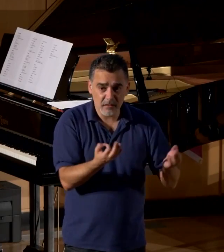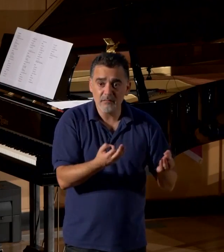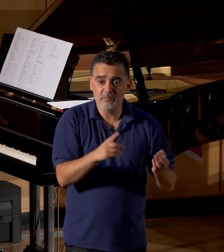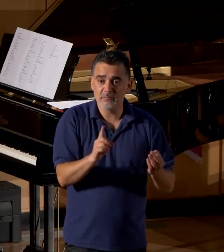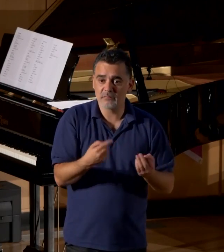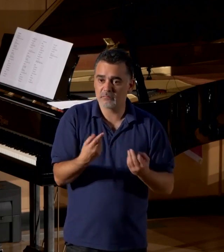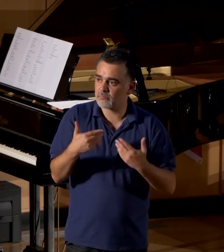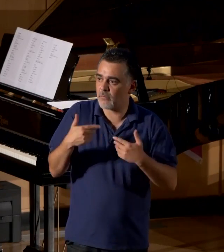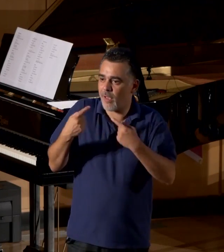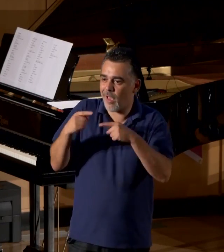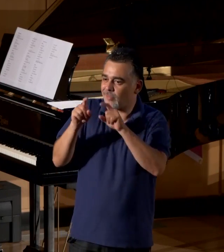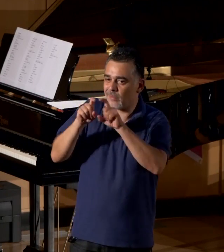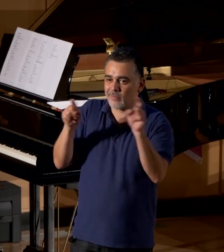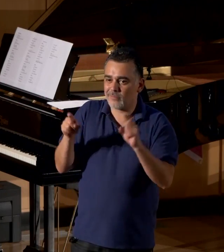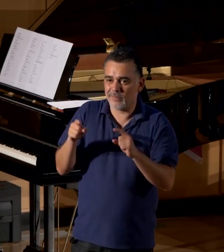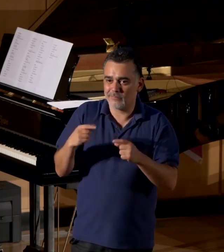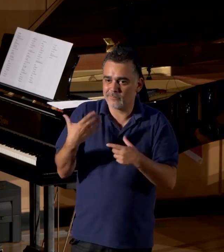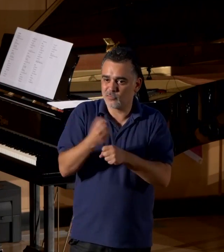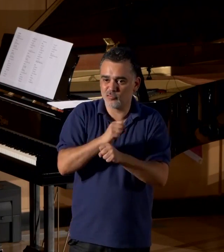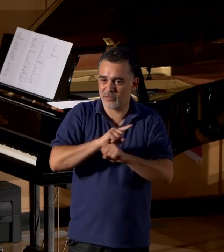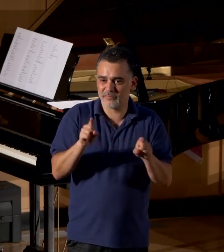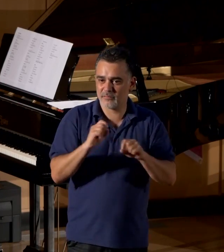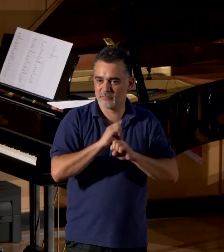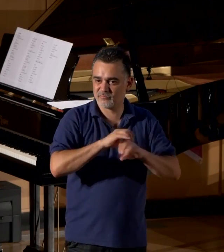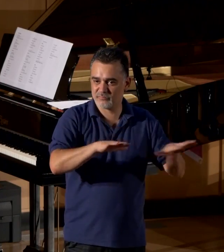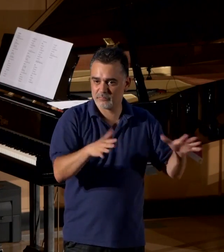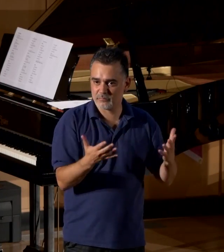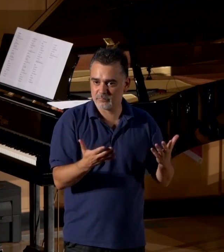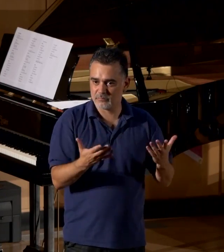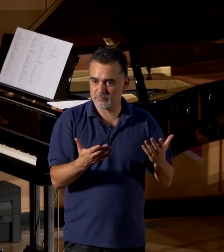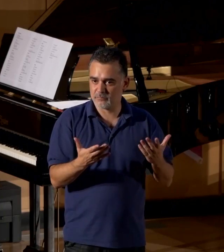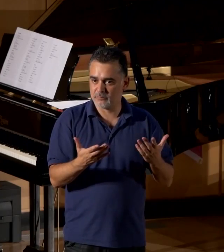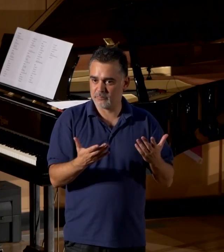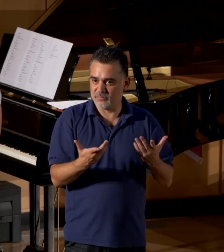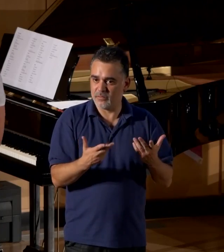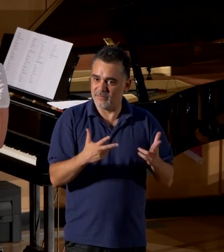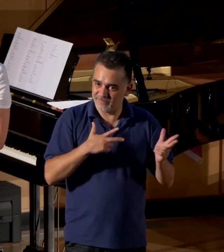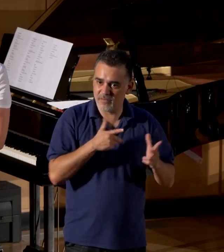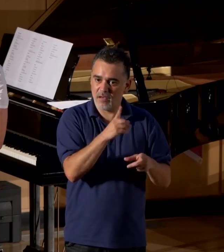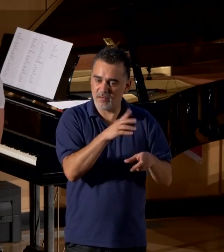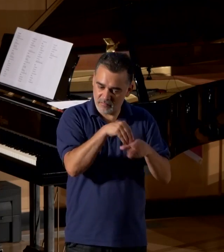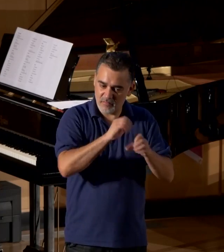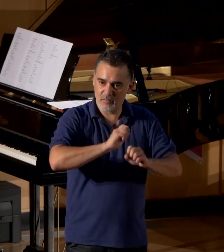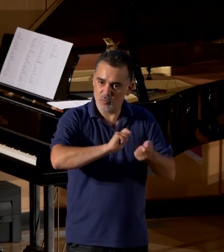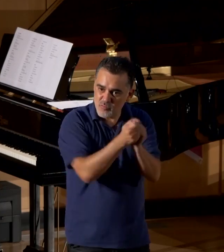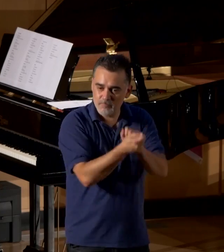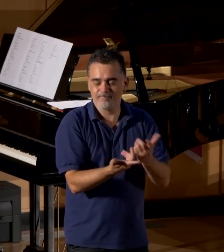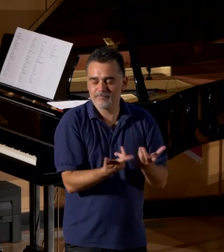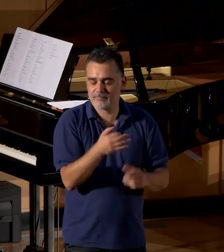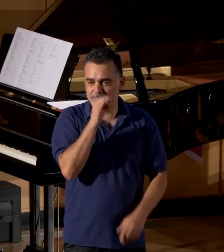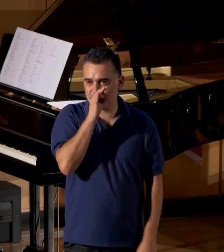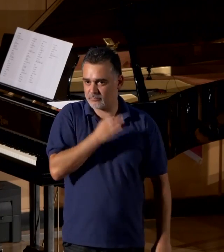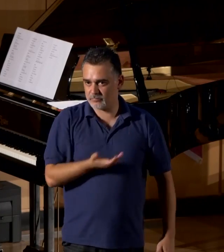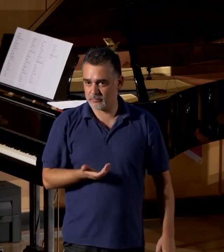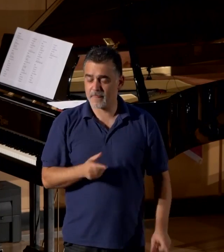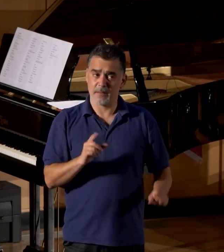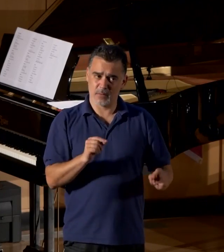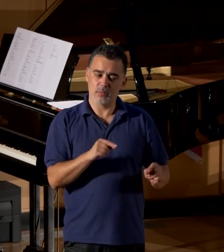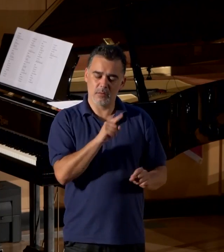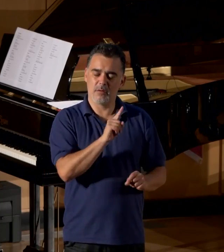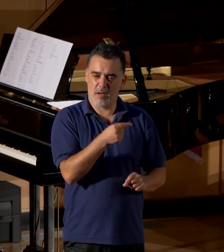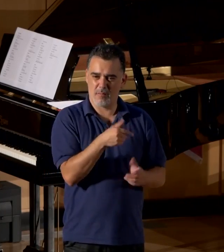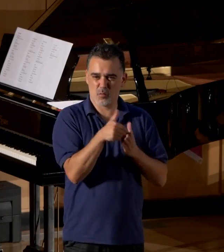nichts erreichen oder zumindest nicht in dem nicht wirklich nachhaltig. Das heißt, aus unserer